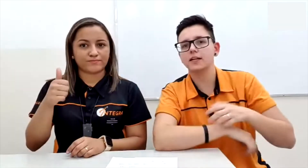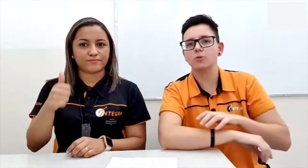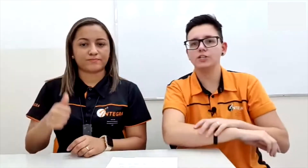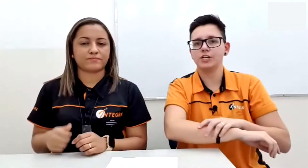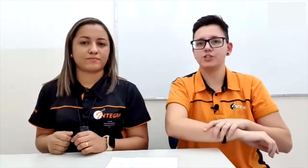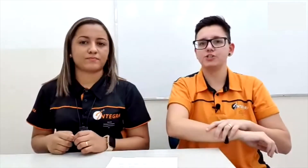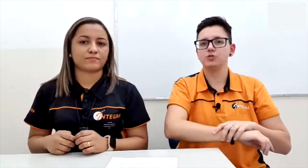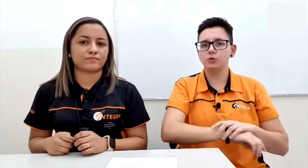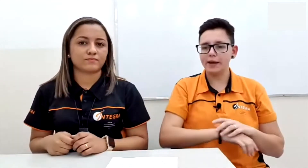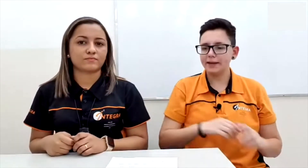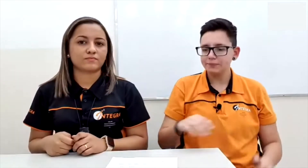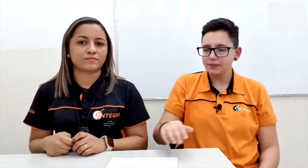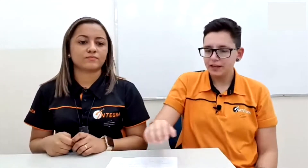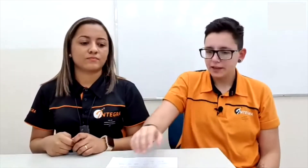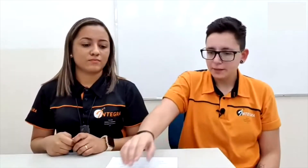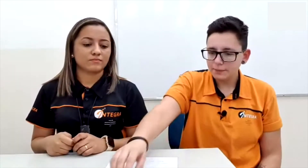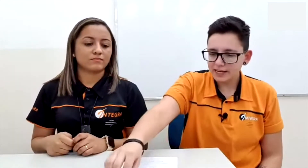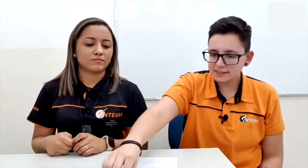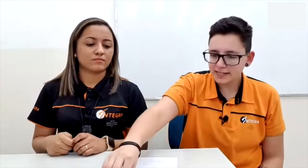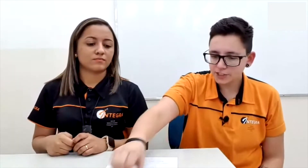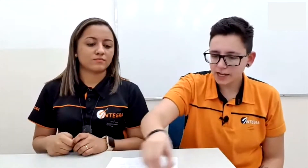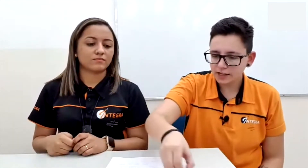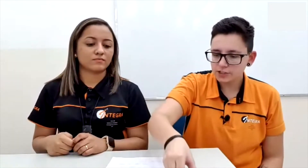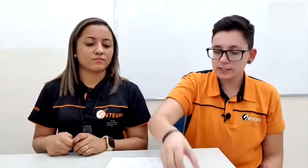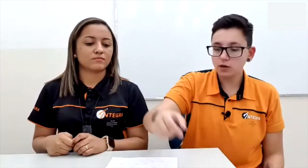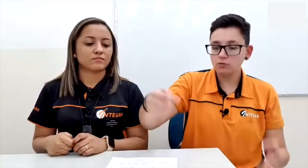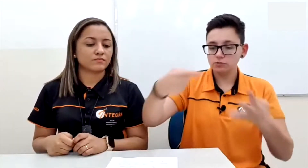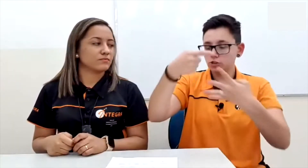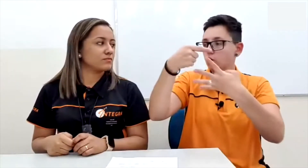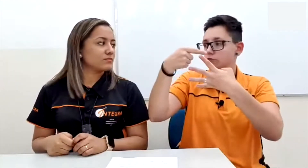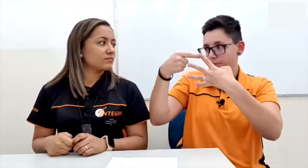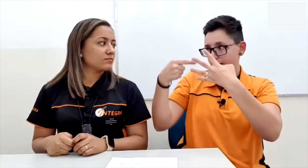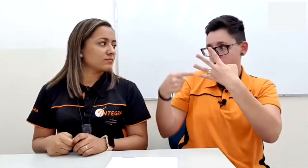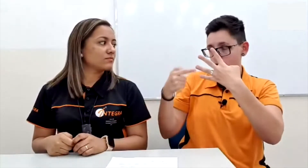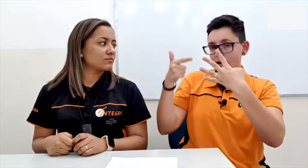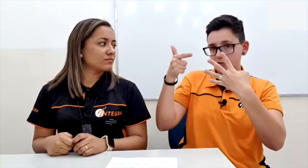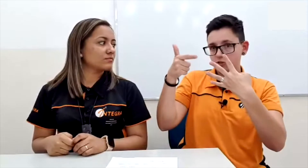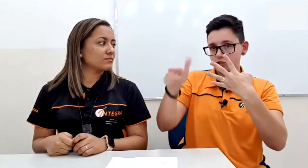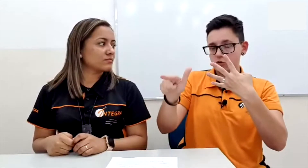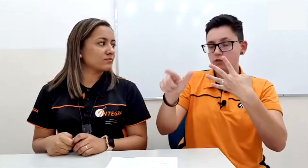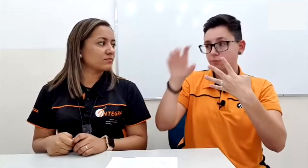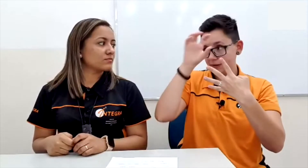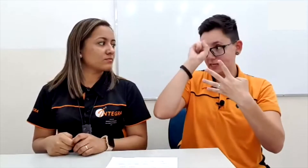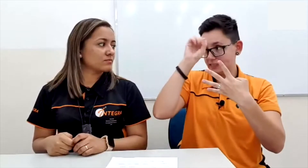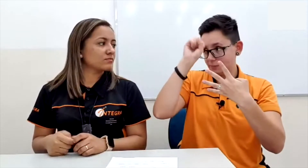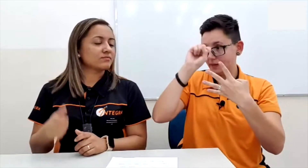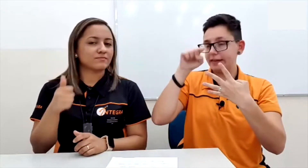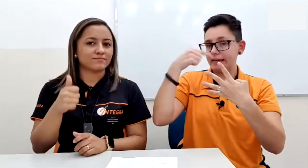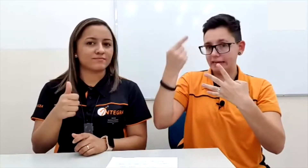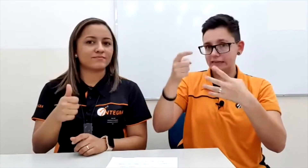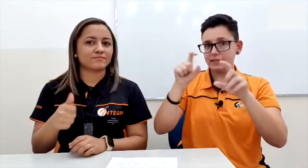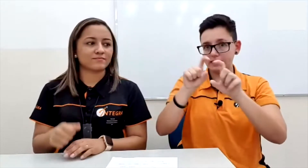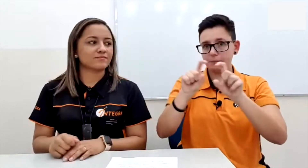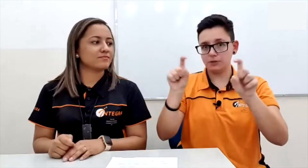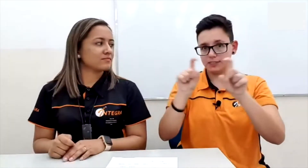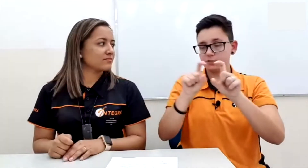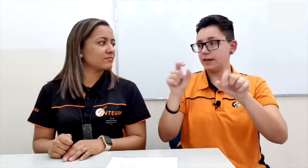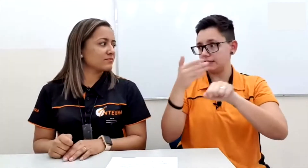com a gente. Tudo bem? Belezinha, gente? Então, de novo, passo os 4 de novo para eles aprenderem, daí depois as frases